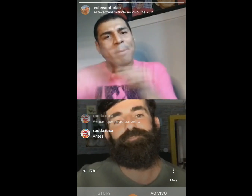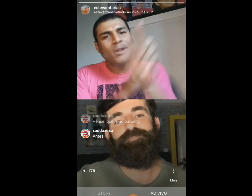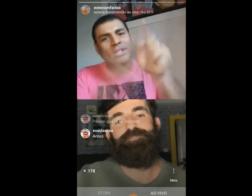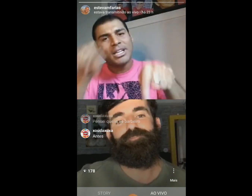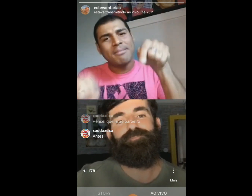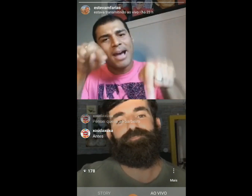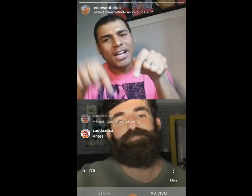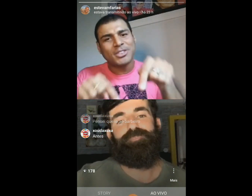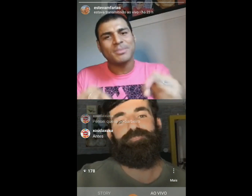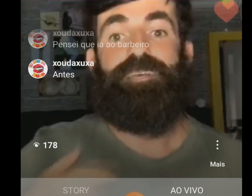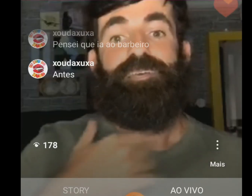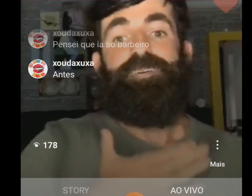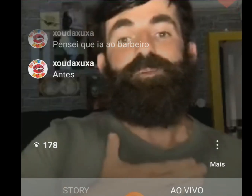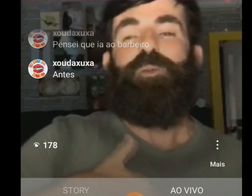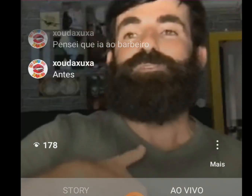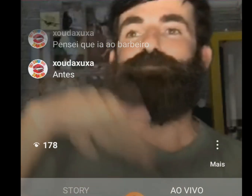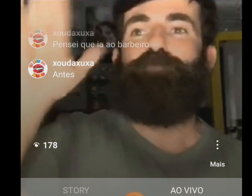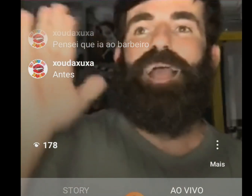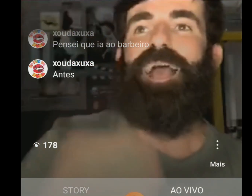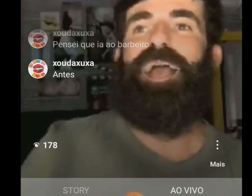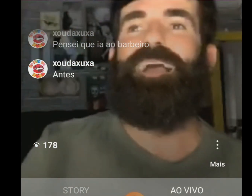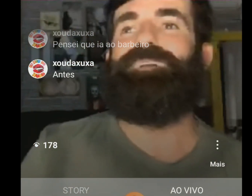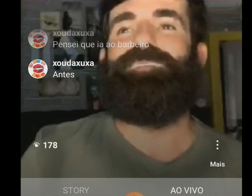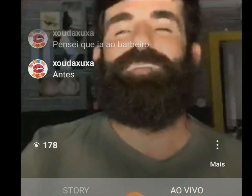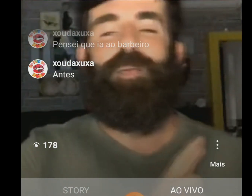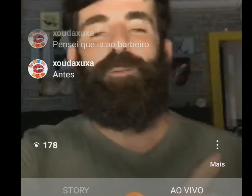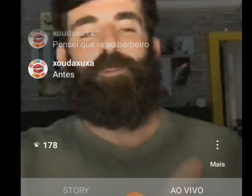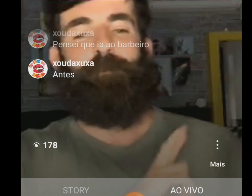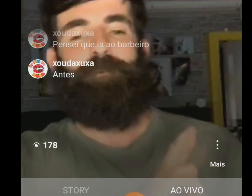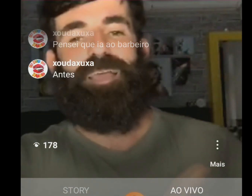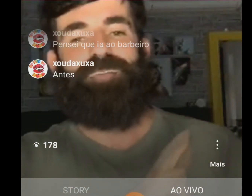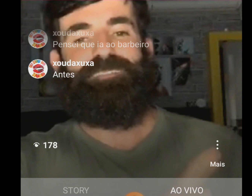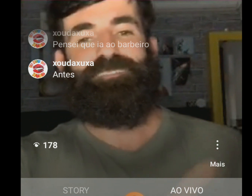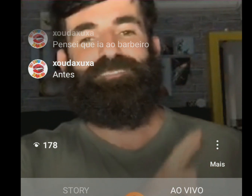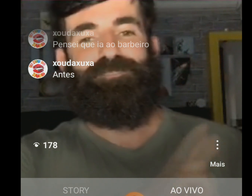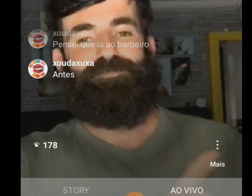aqui embaixo. Eu gosto mais de ler livros de romance.